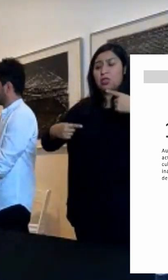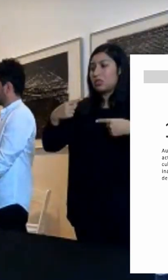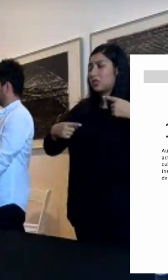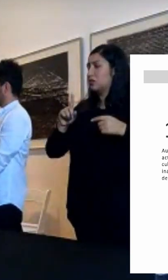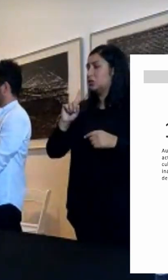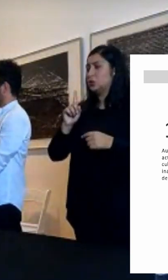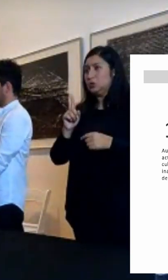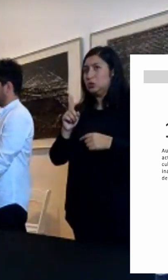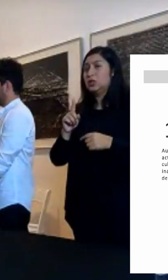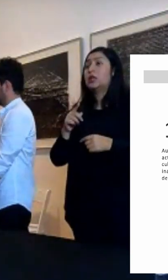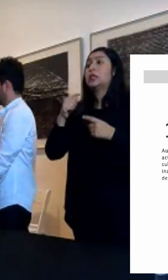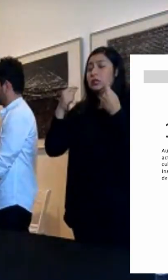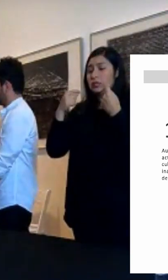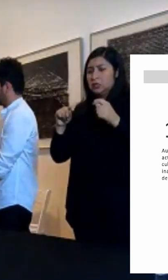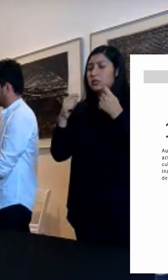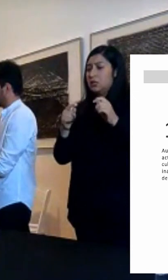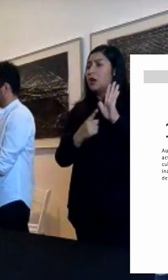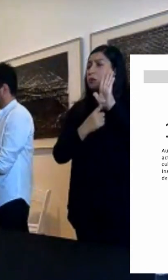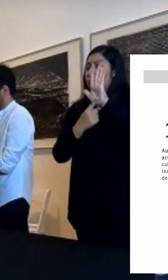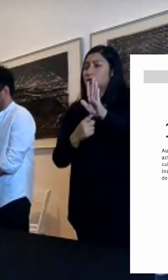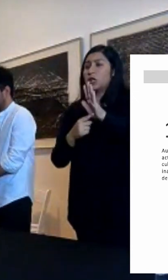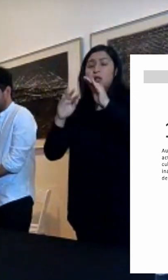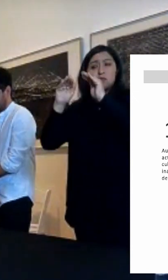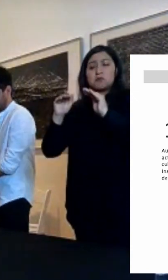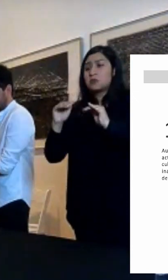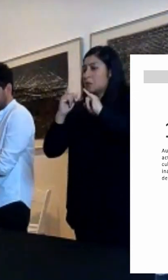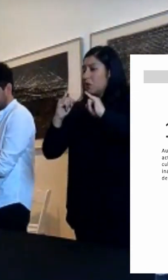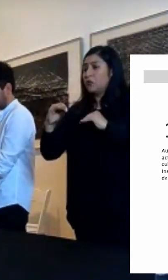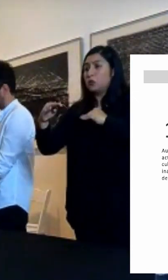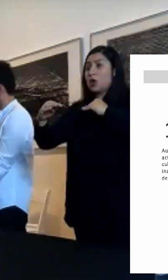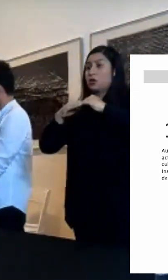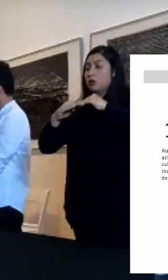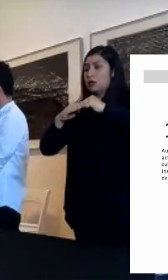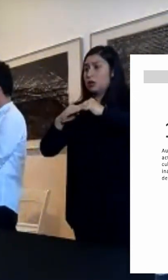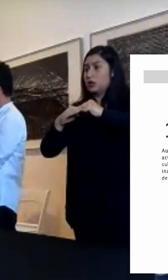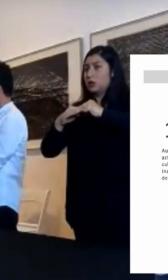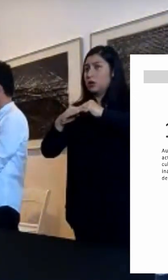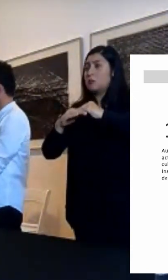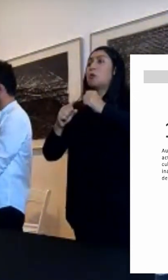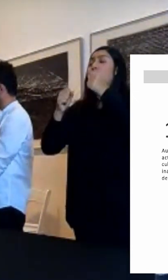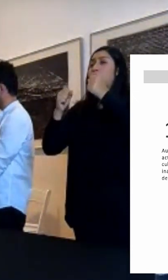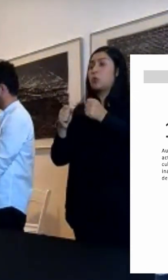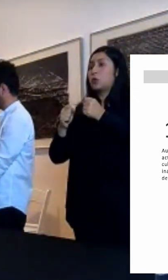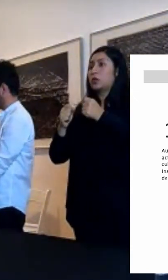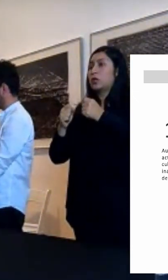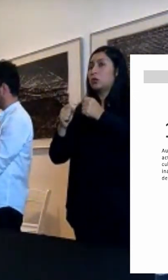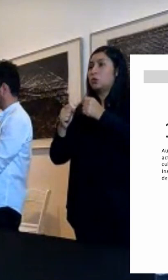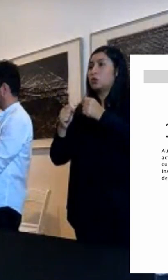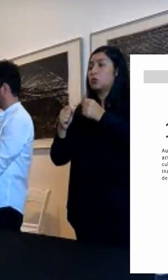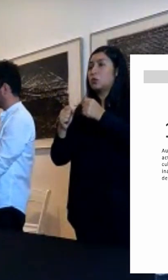tratar de visibilizarnos de igual manera. Y ahí, de alguna manera, hemos tenido este impacto en la comunidad de espacios